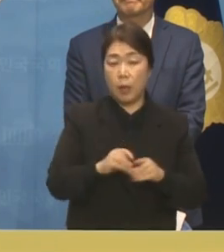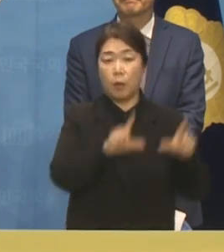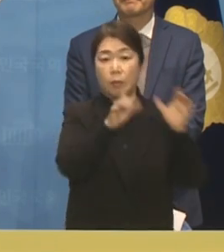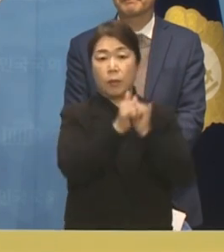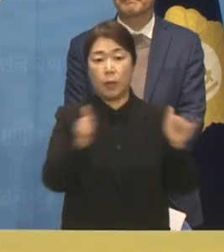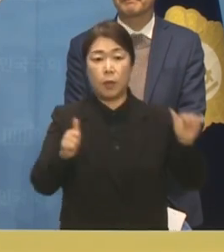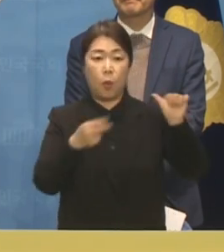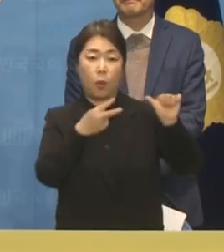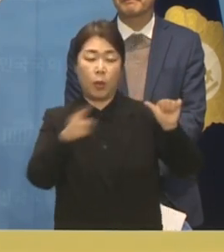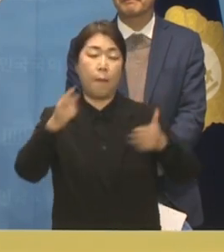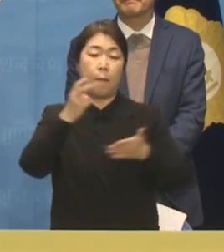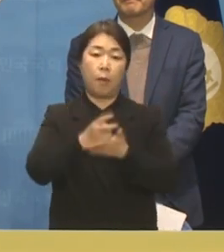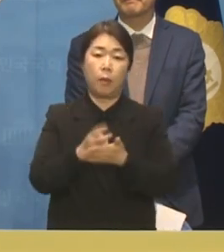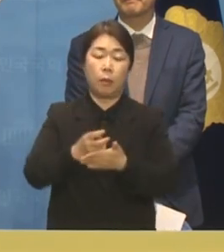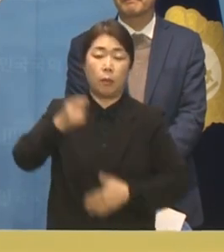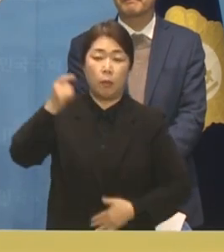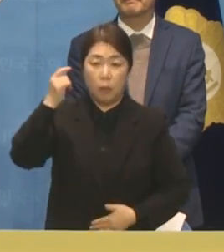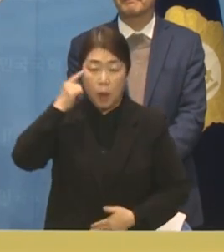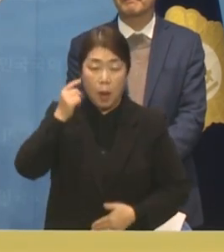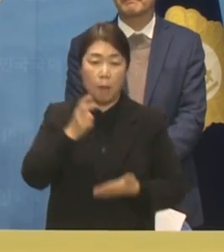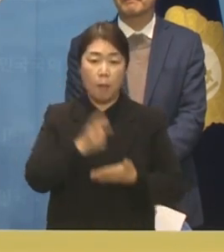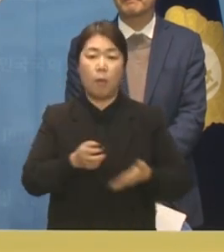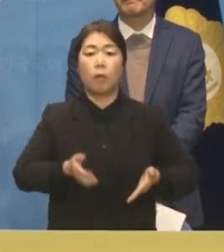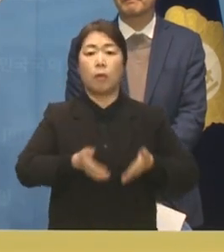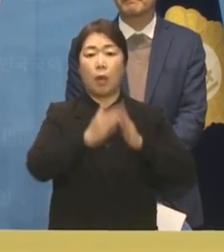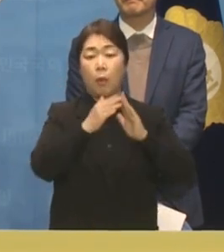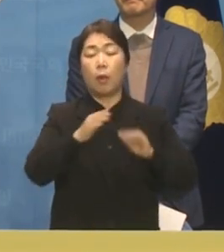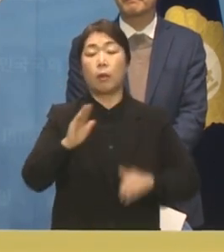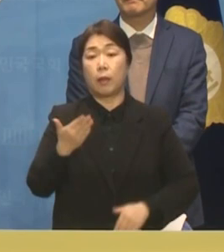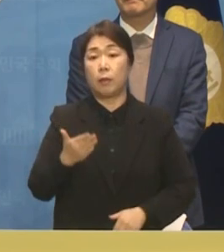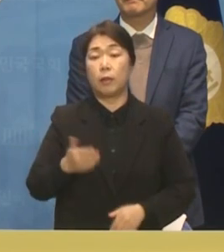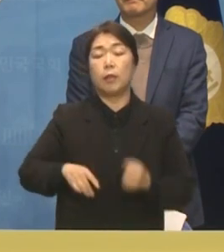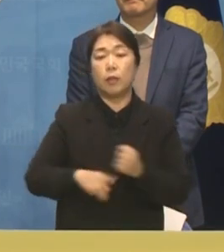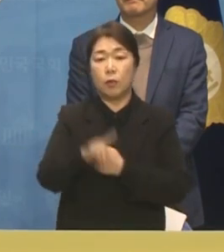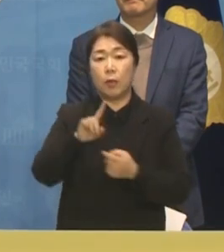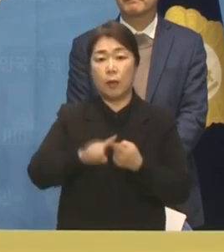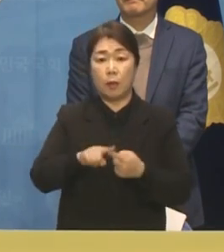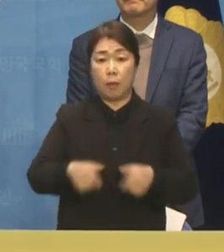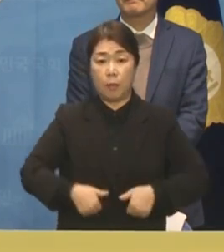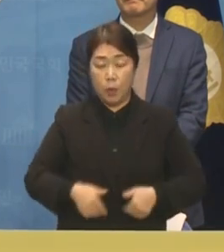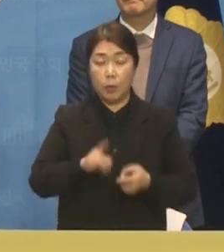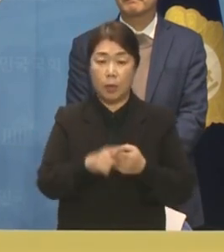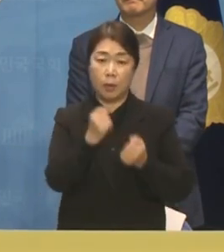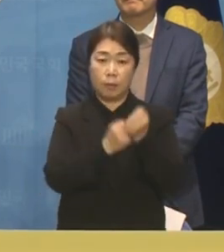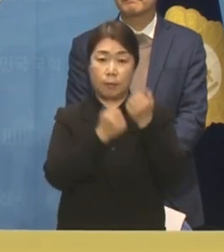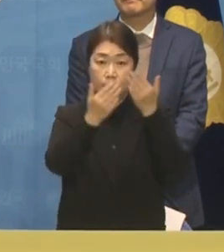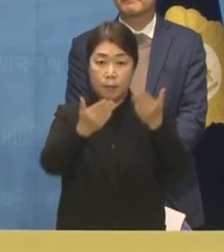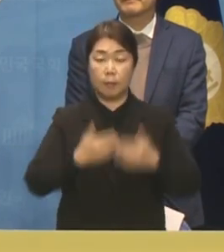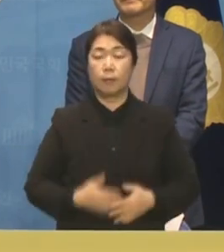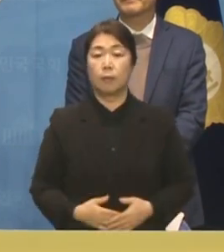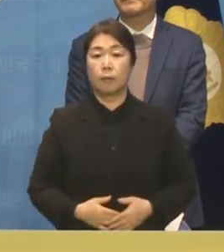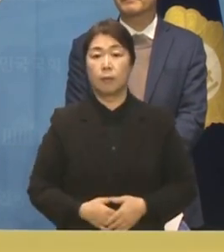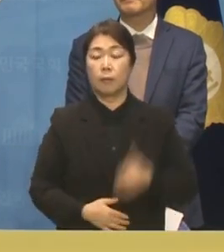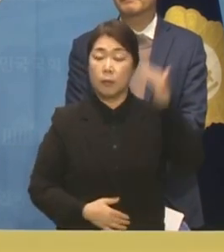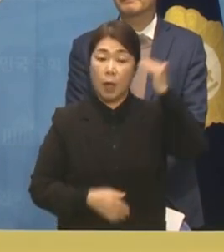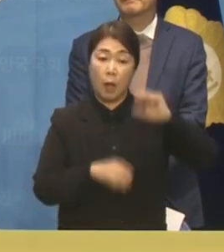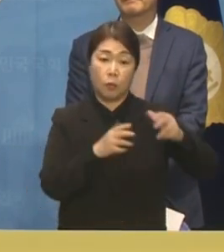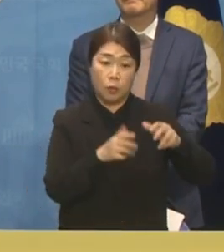5대 법안이 왜 입법이 되어야 되는지 그 필요성에 대해서 말씀드리도록 하겠습니다.